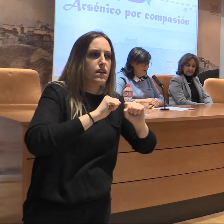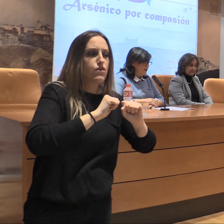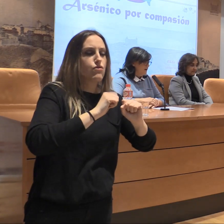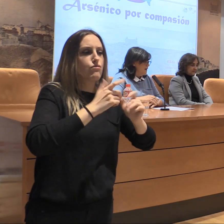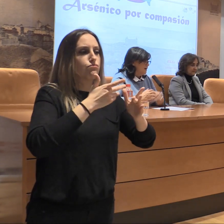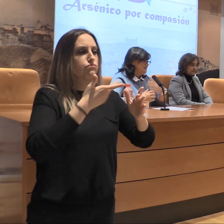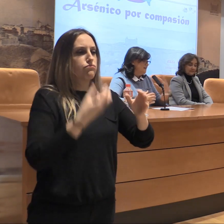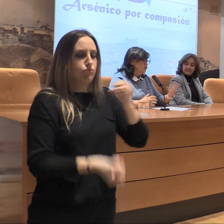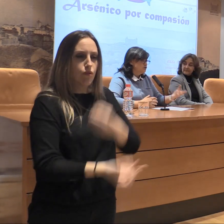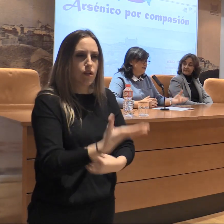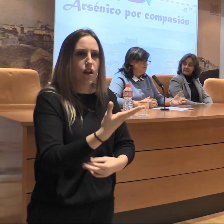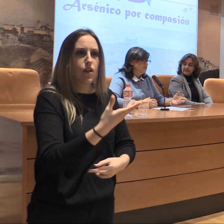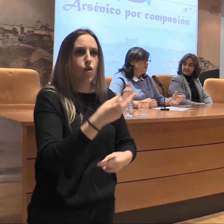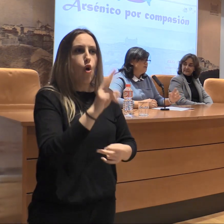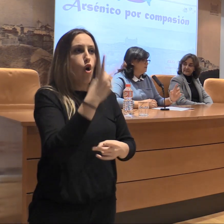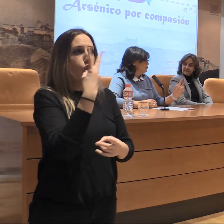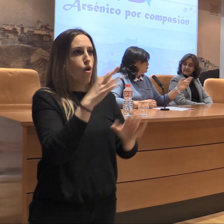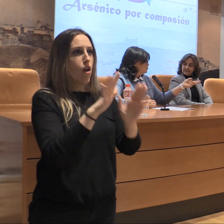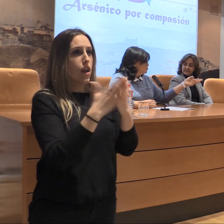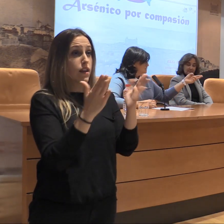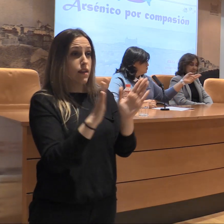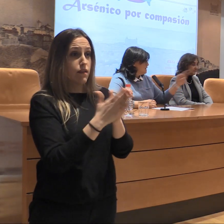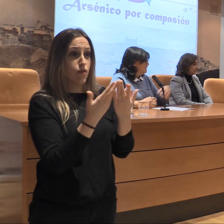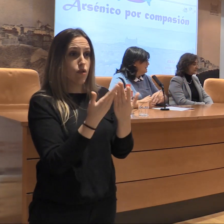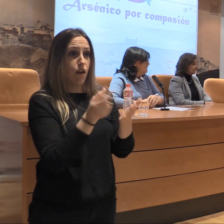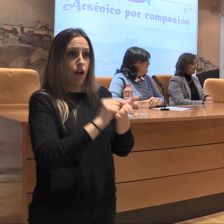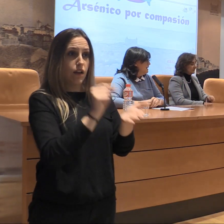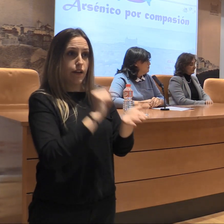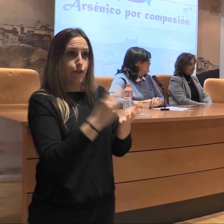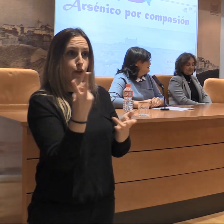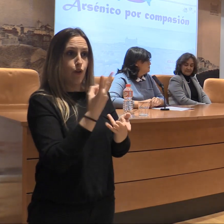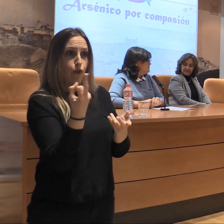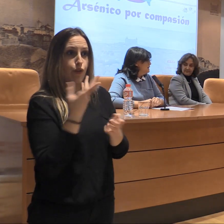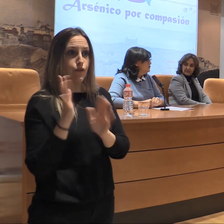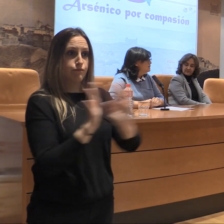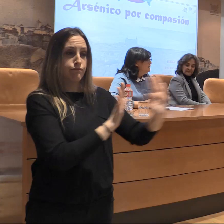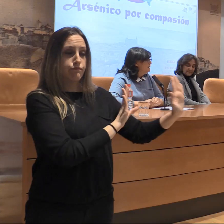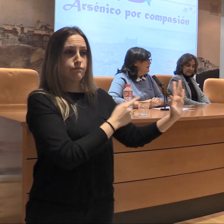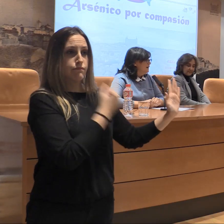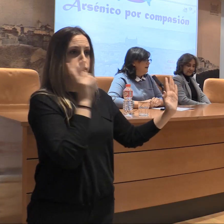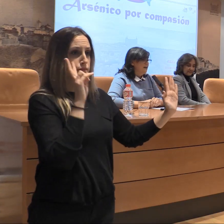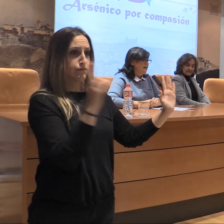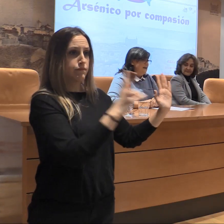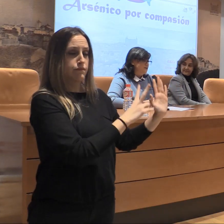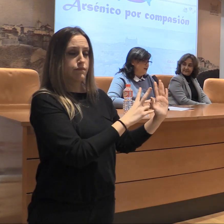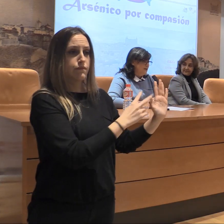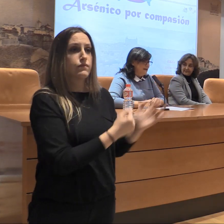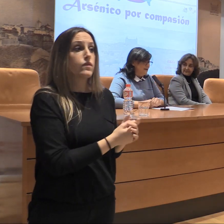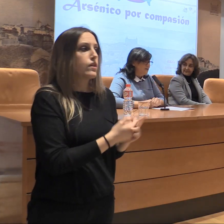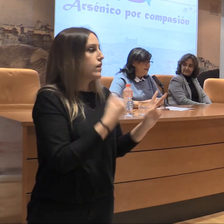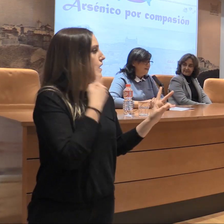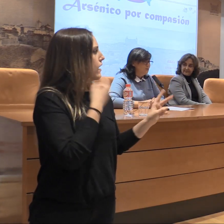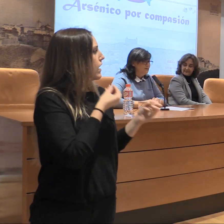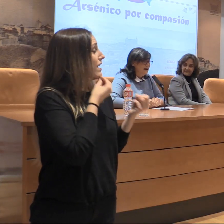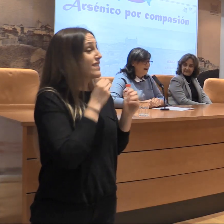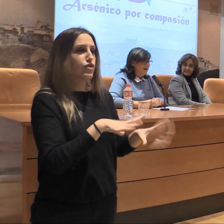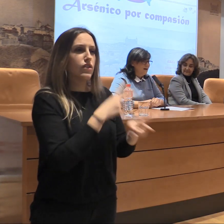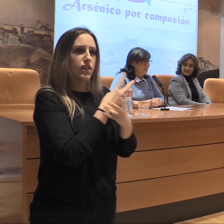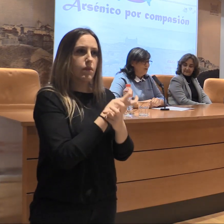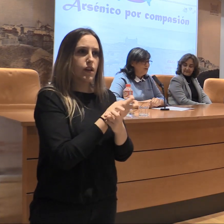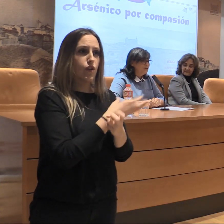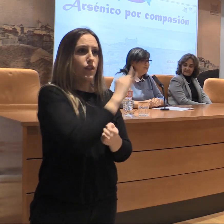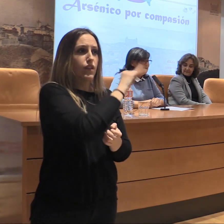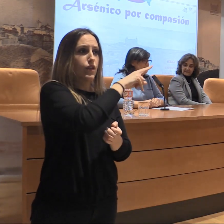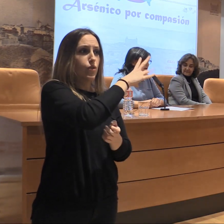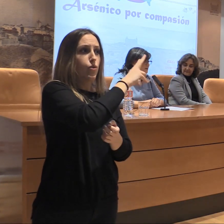por ejemplo, ha escrito dos libros, los dos los tenemos aquí a vuestra disposición, La historia del veneno, de la cicuta